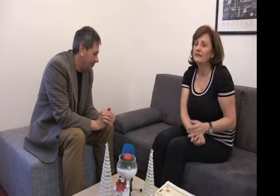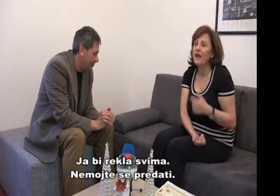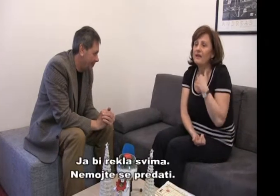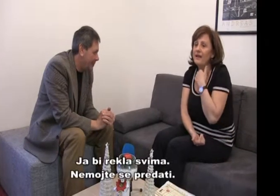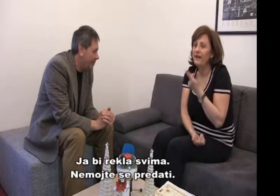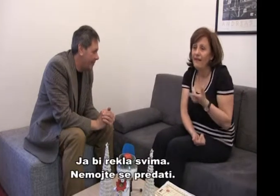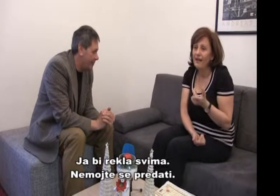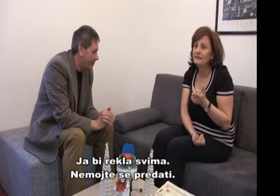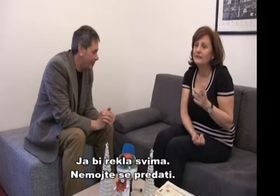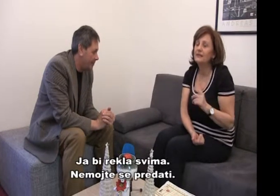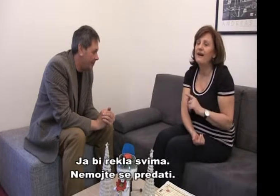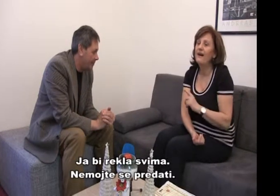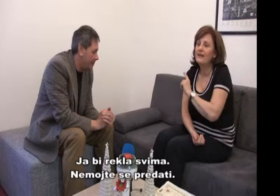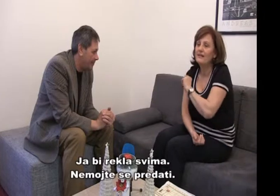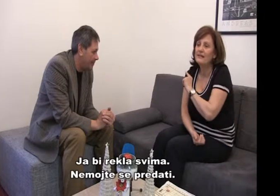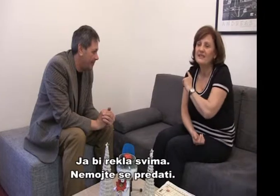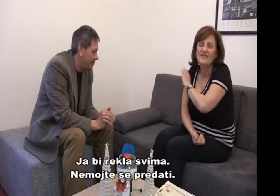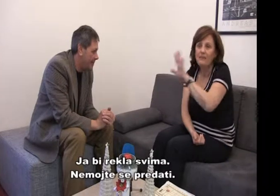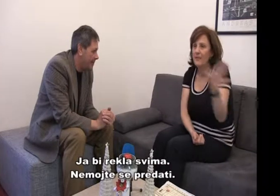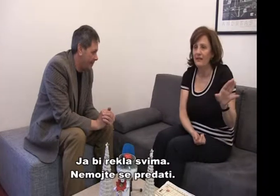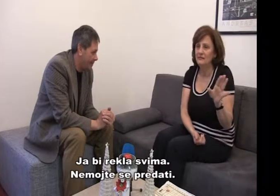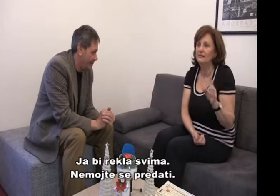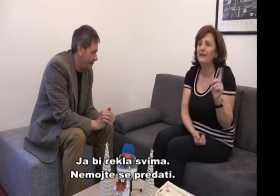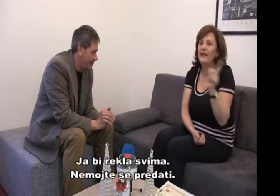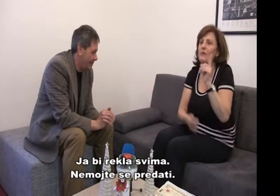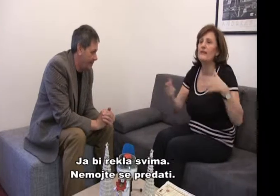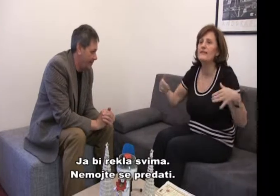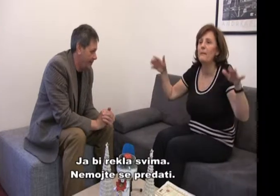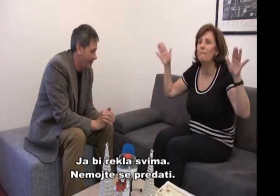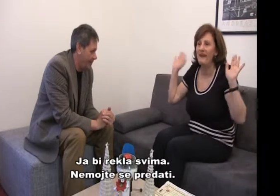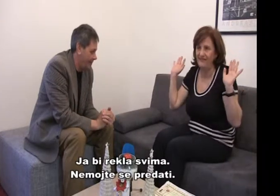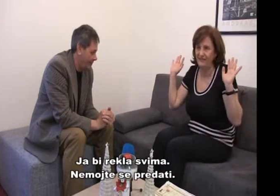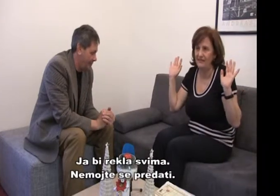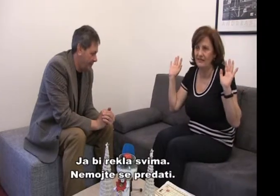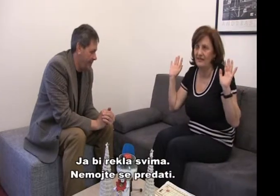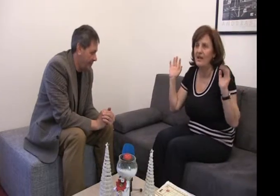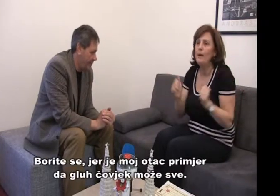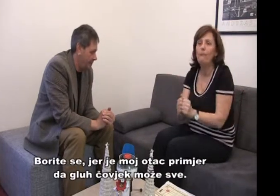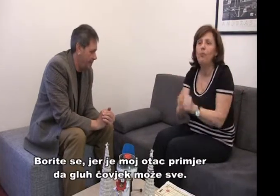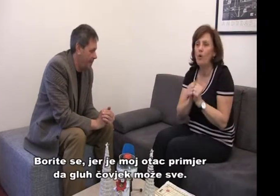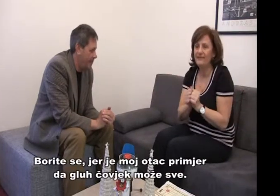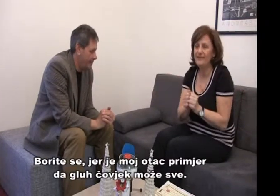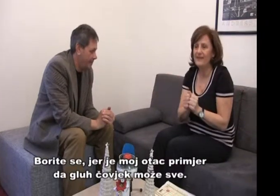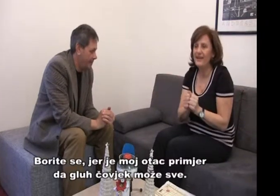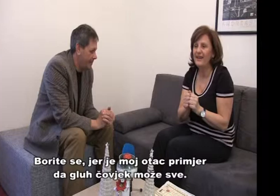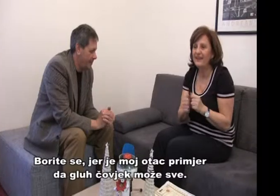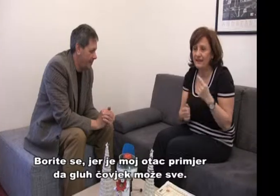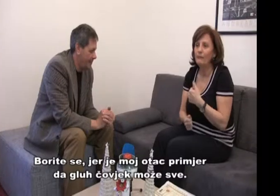Ja bih rekla da svima nemojte se predati. Borite se, jer